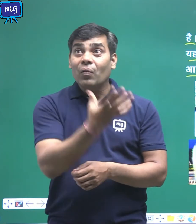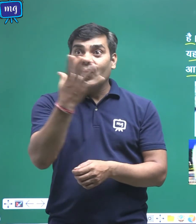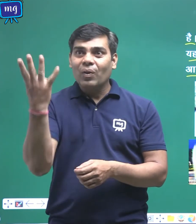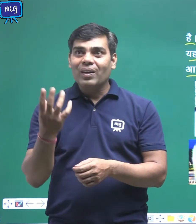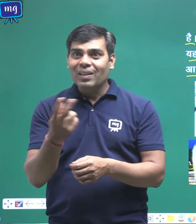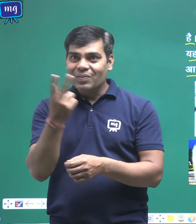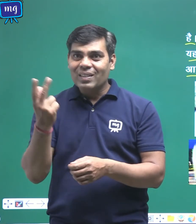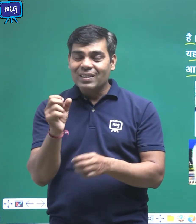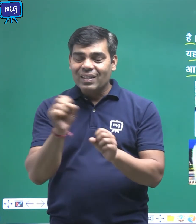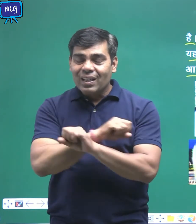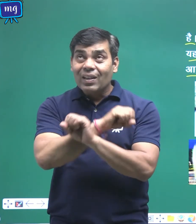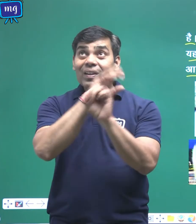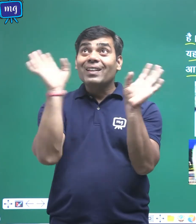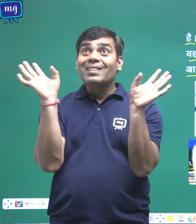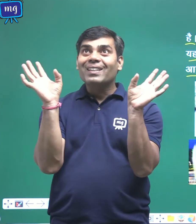रोशनी हो रही है।